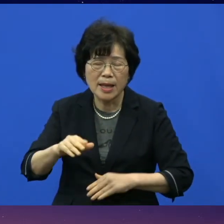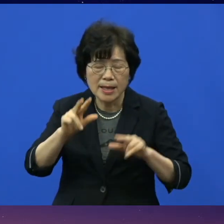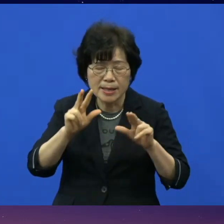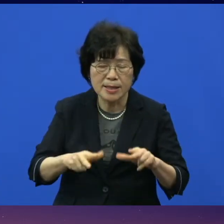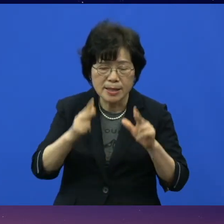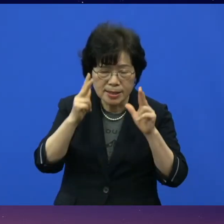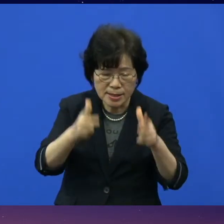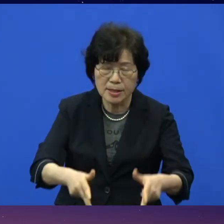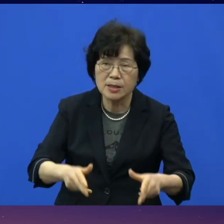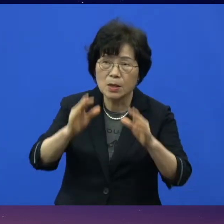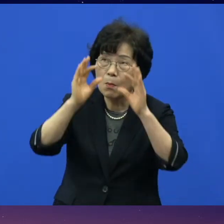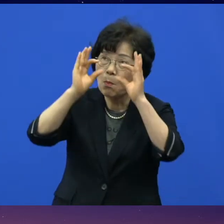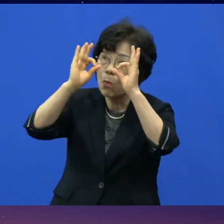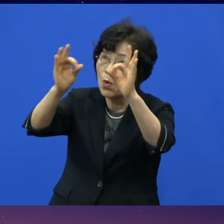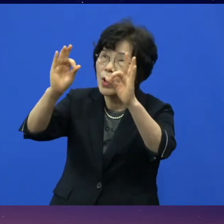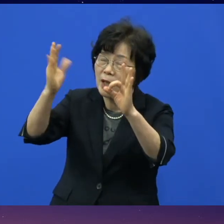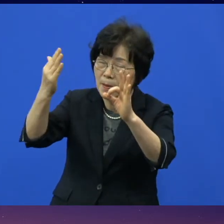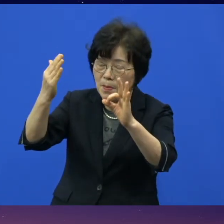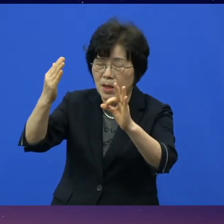하나님이 선명하게 보여요.